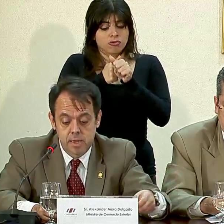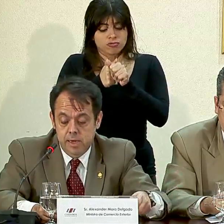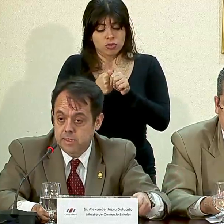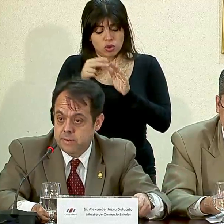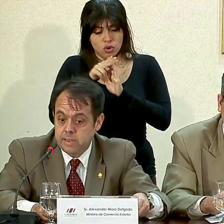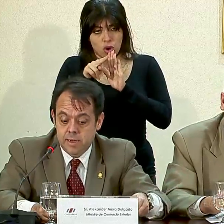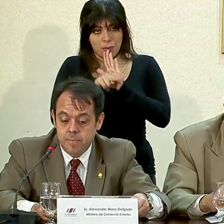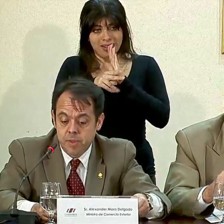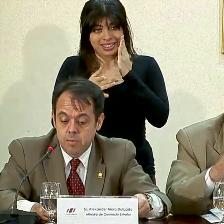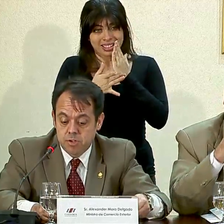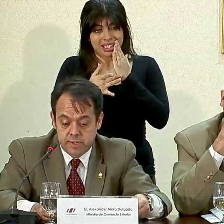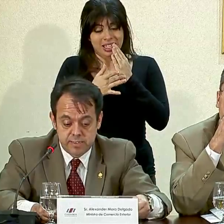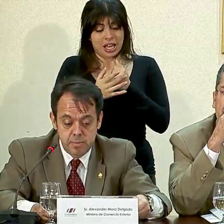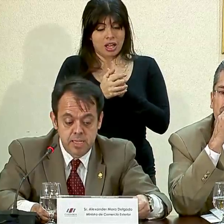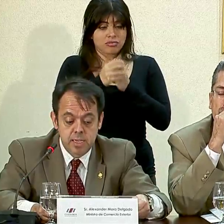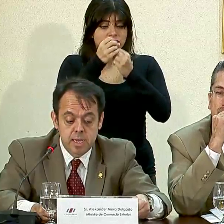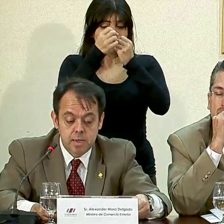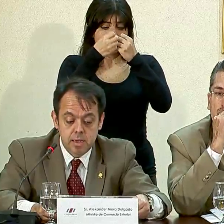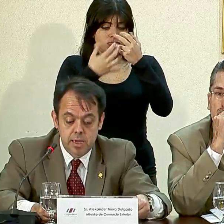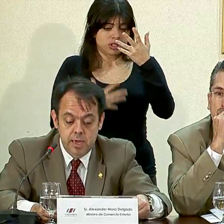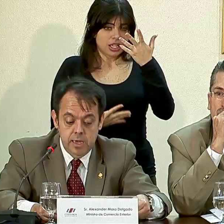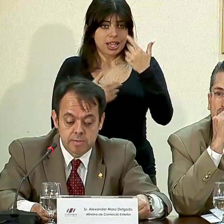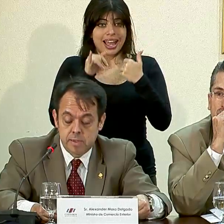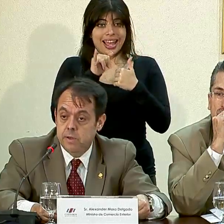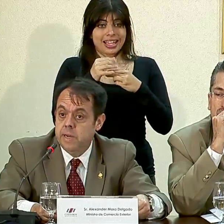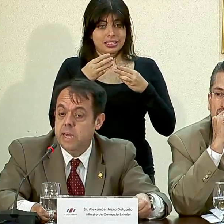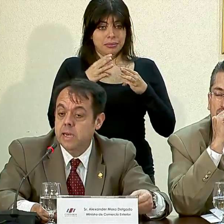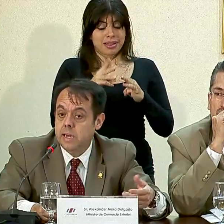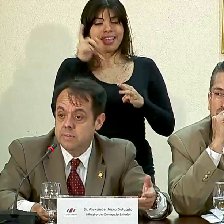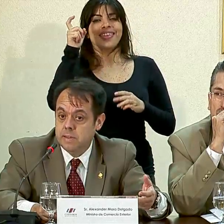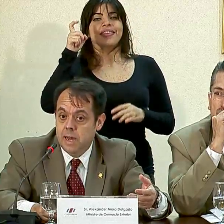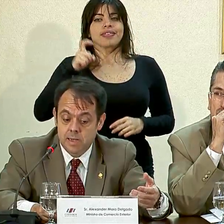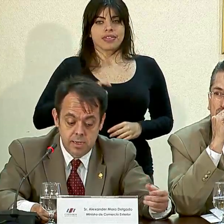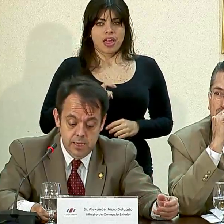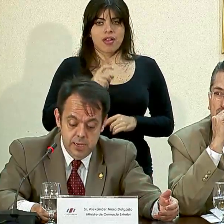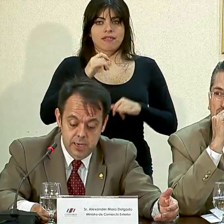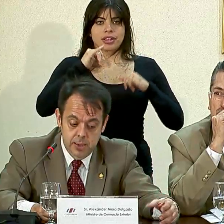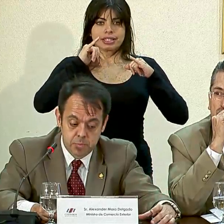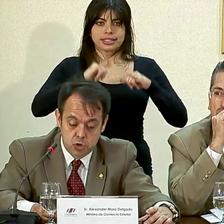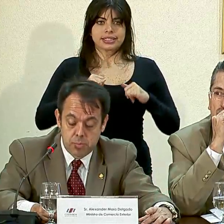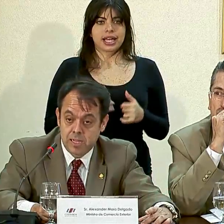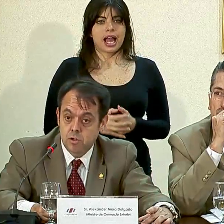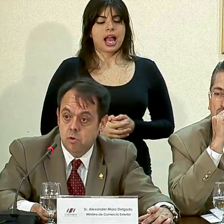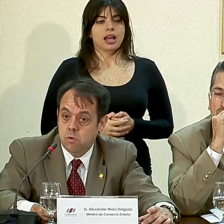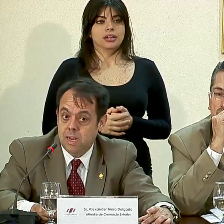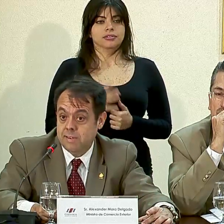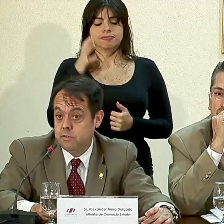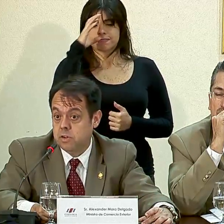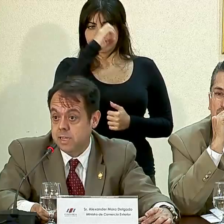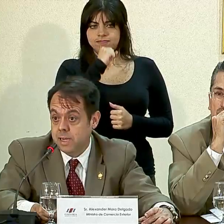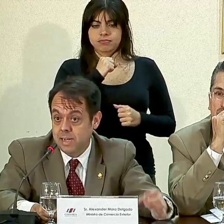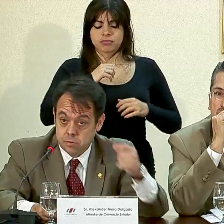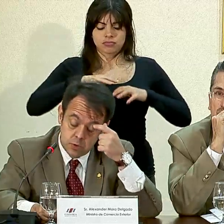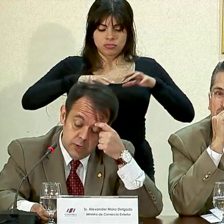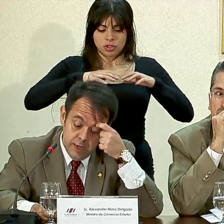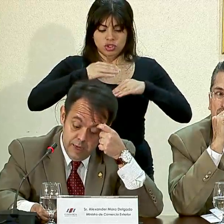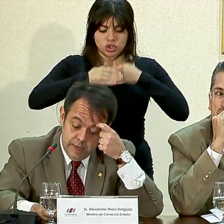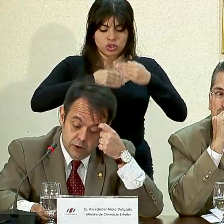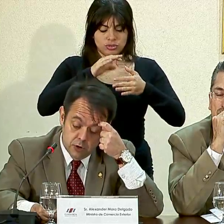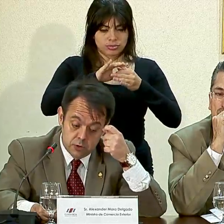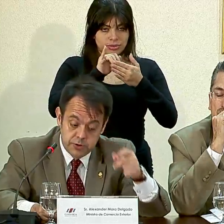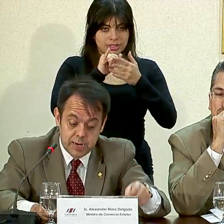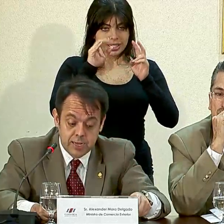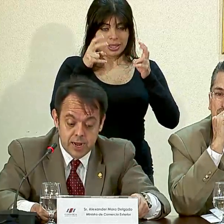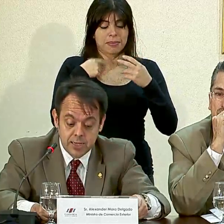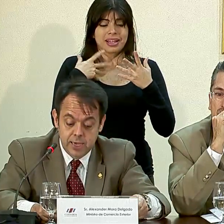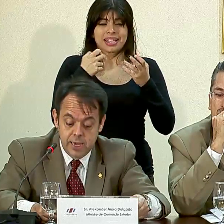técnicas, etcétera, pues en esa medida se deberían estar tomando las acciones del caso.